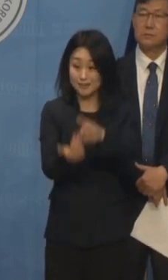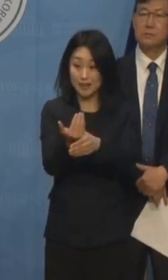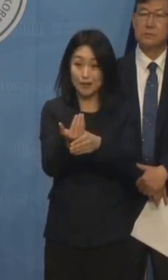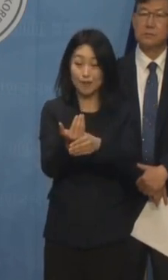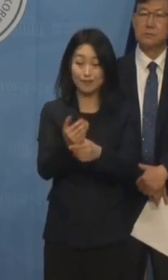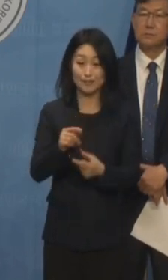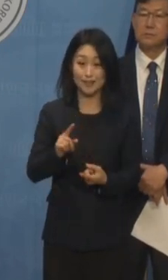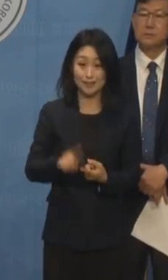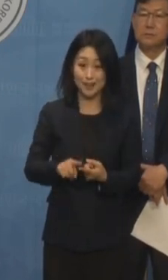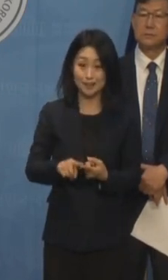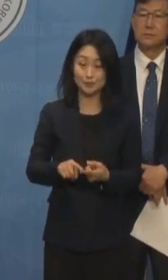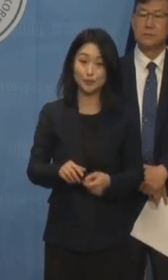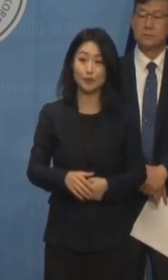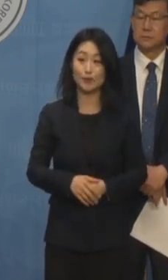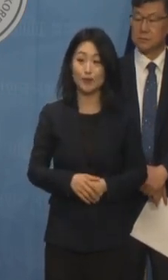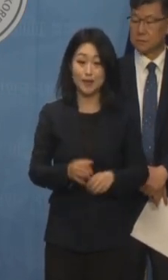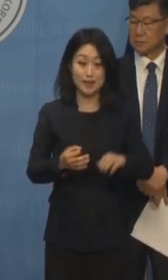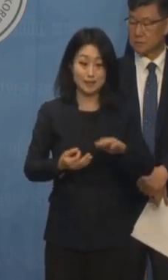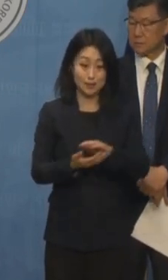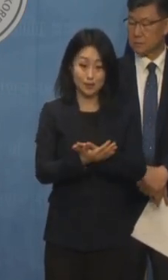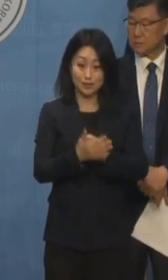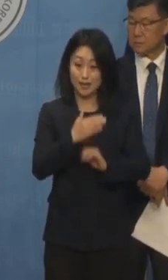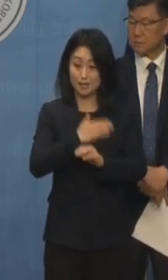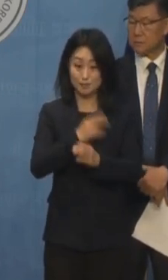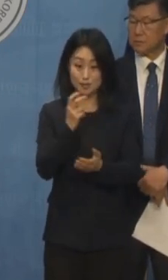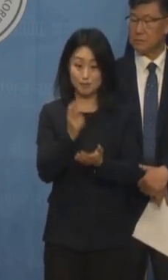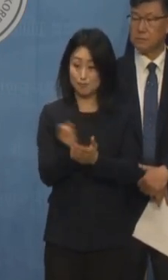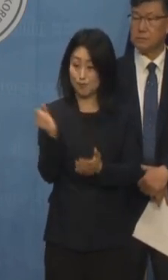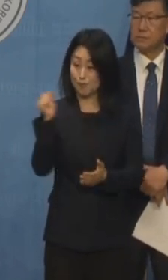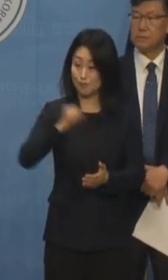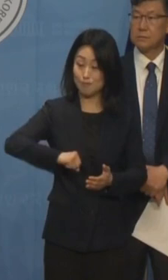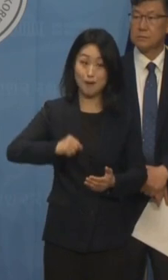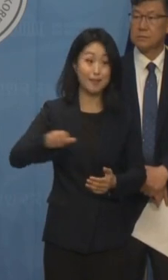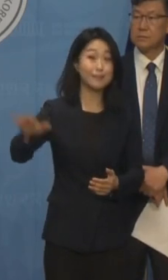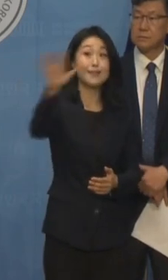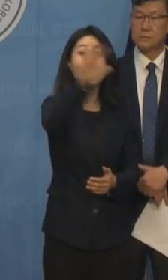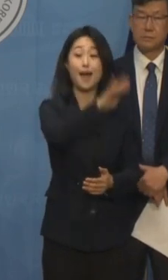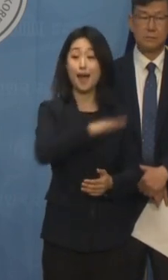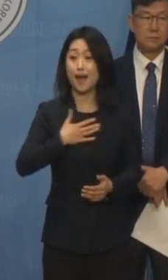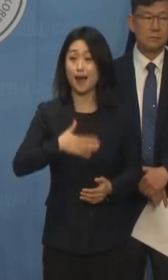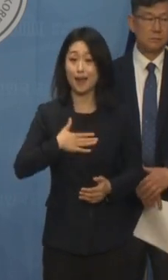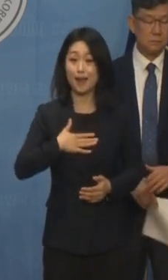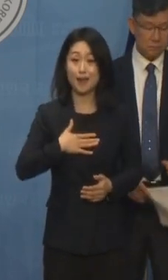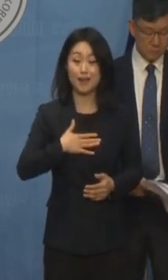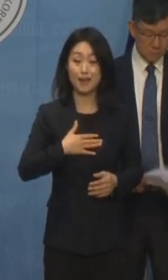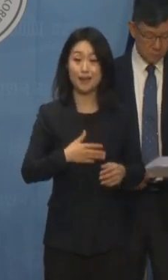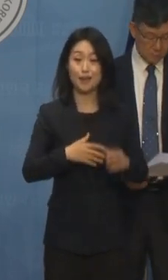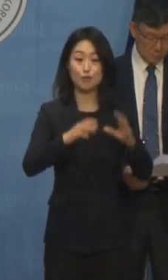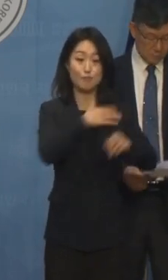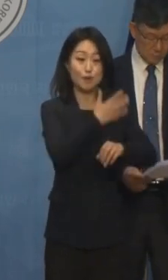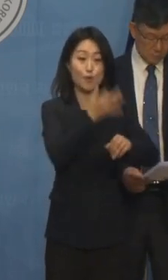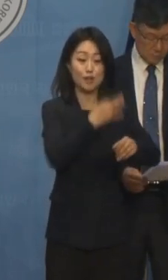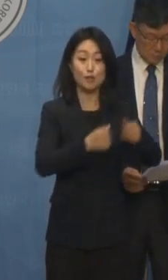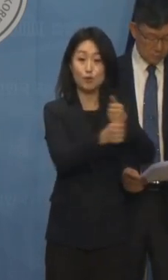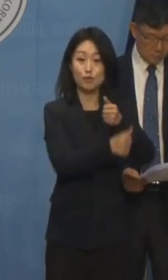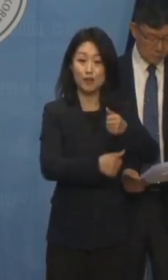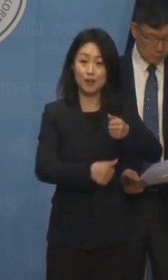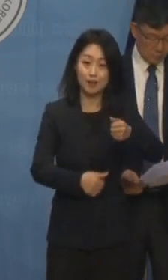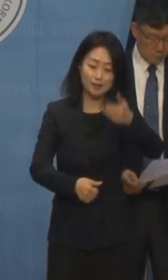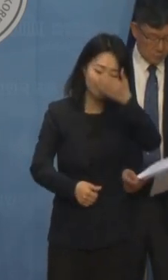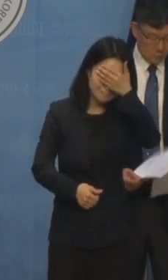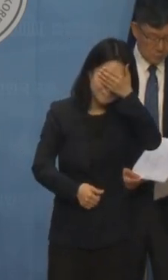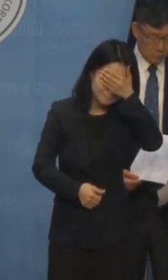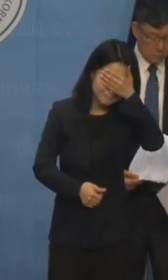전대미문의 명백한 청탁금지법 위반 사안에 대해서도 두 눈 질끈 감고 뻔뻔하게 대통령